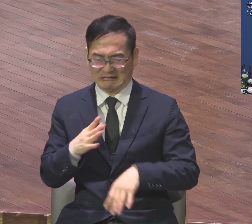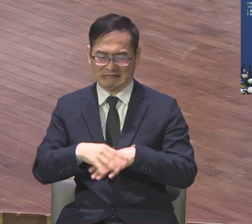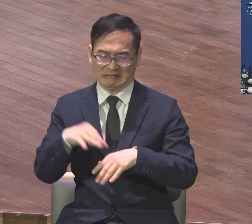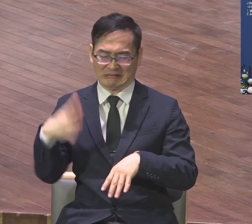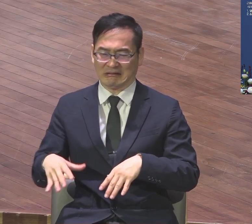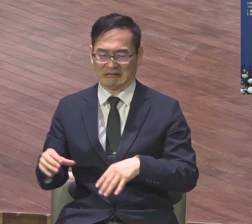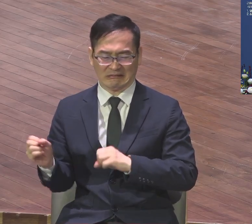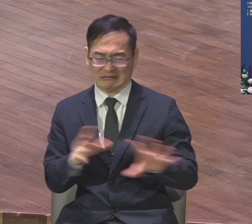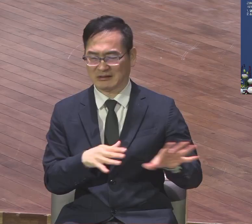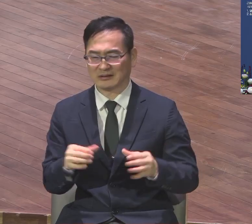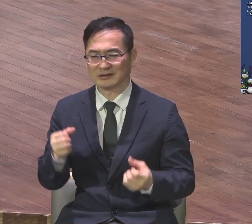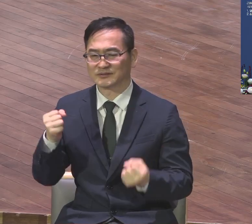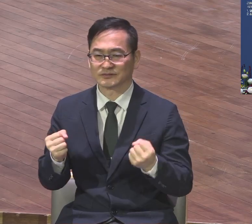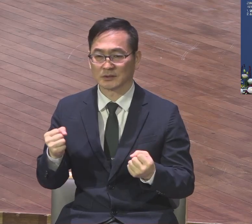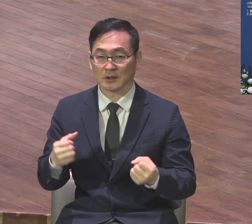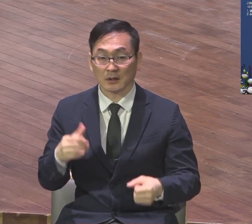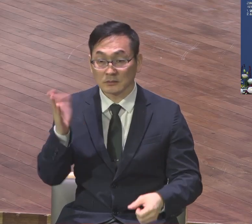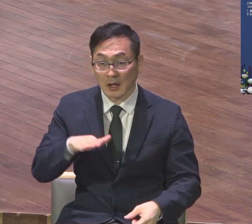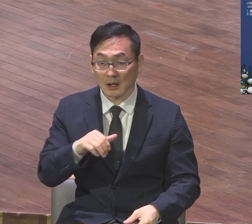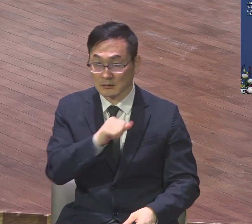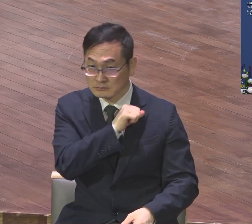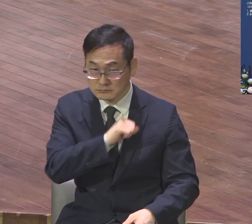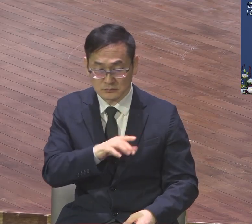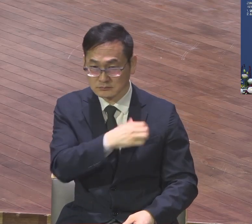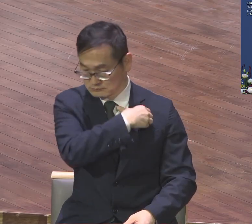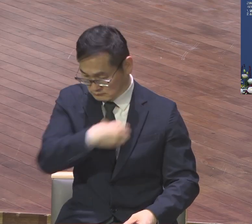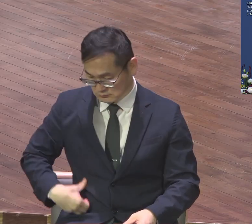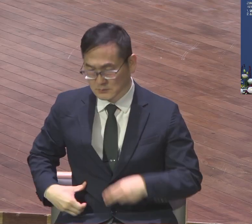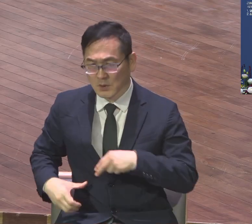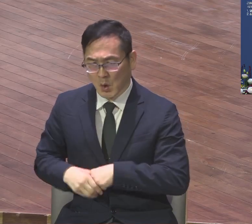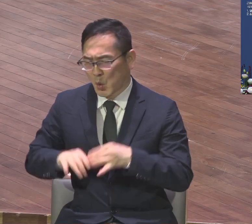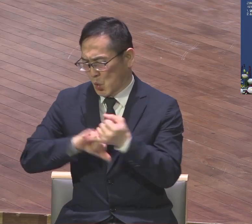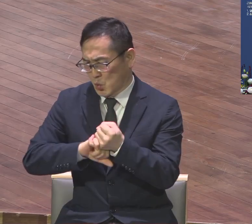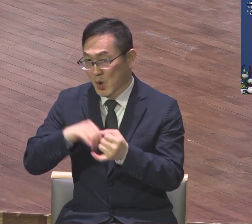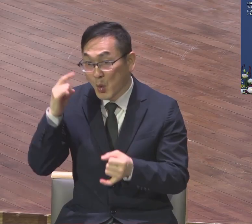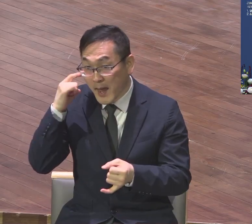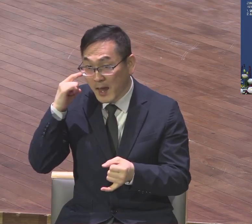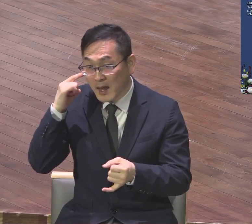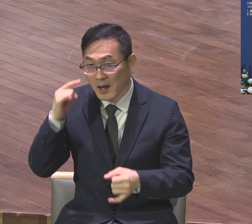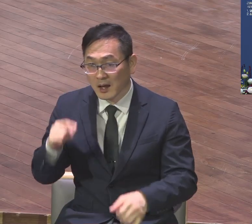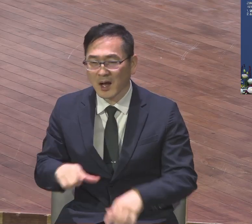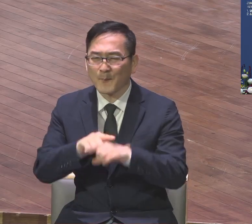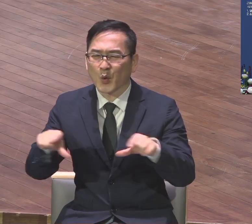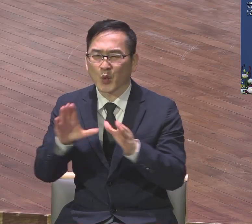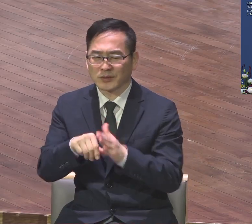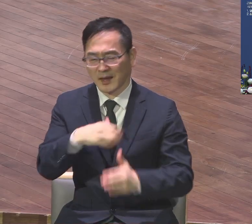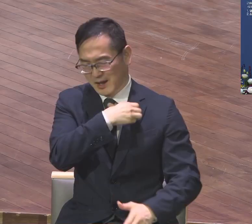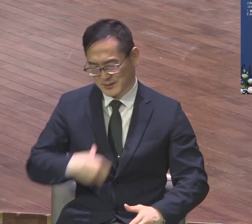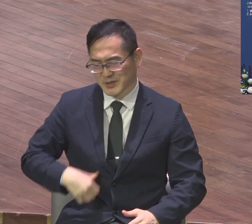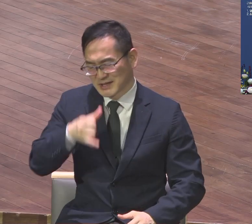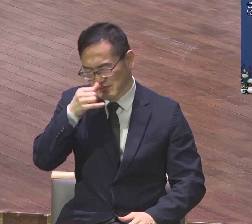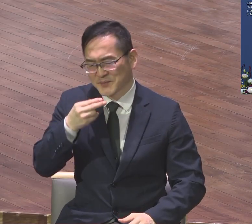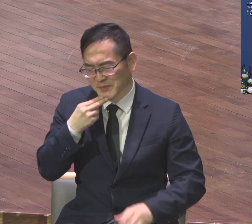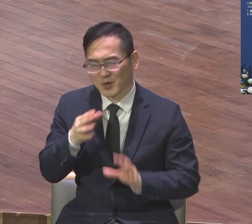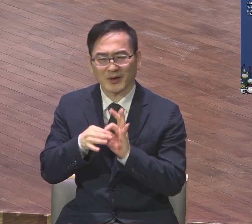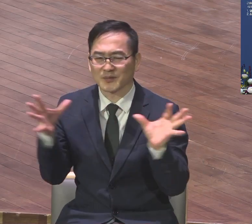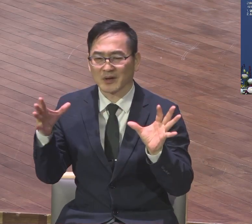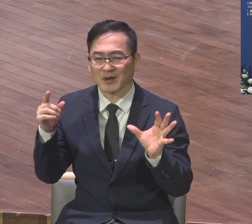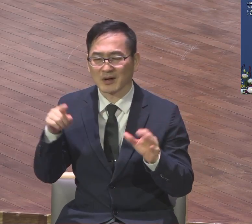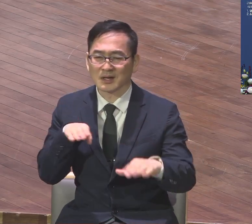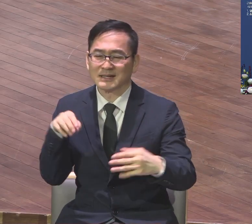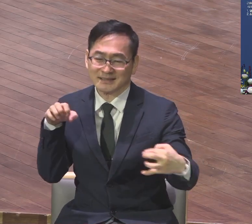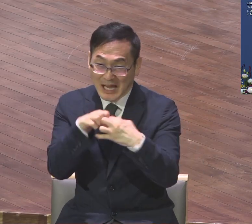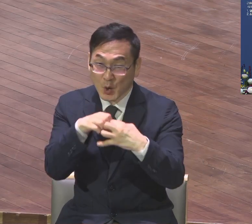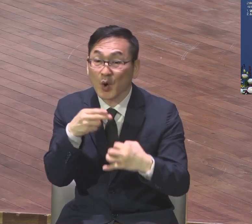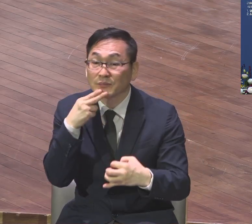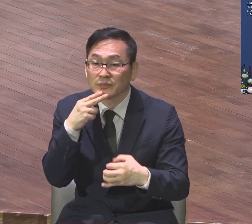귀찮은데 안전벨트 왜 매느냐? 안전벨트가 사고가 안 났을 때는 괜찮아요. 그런데